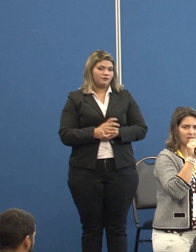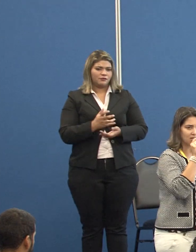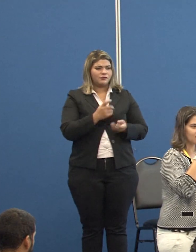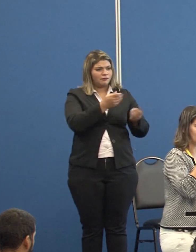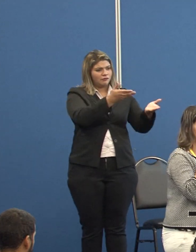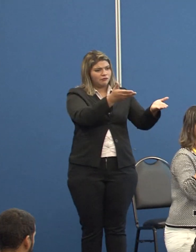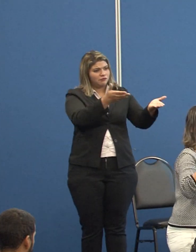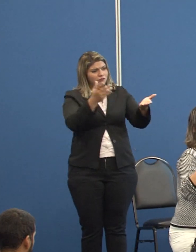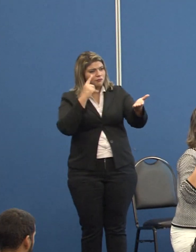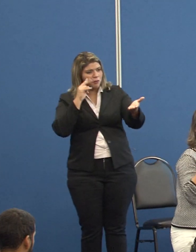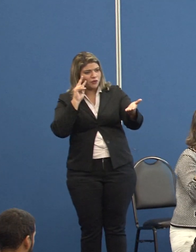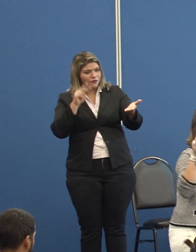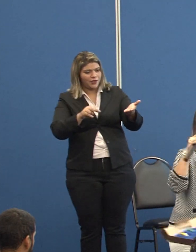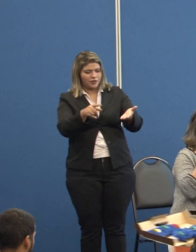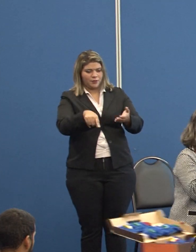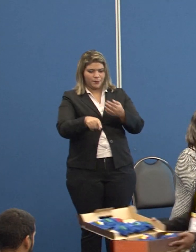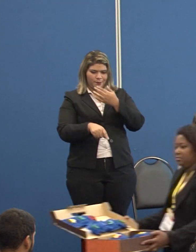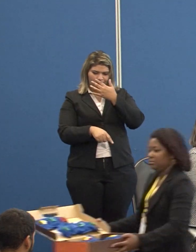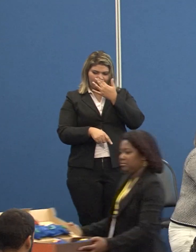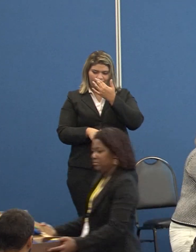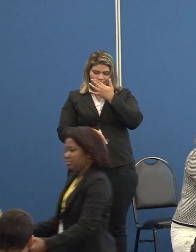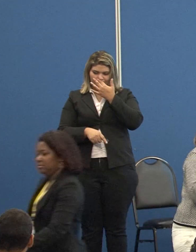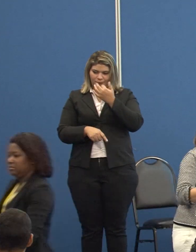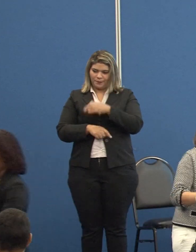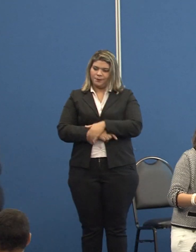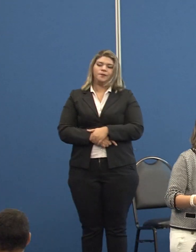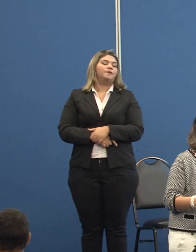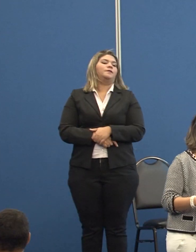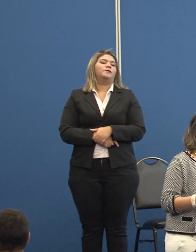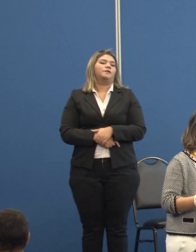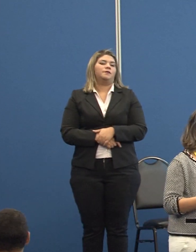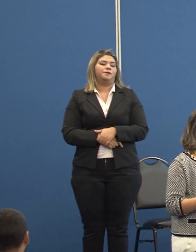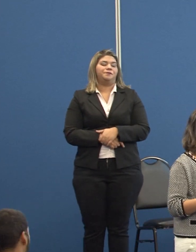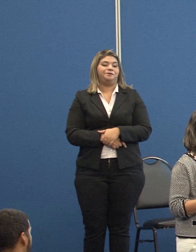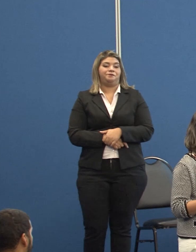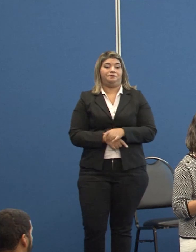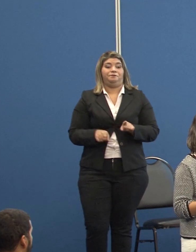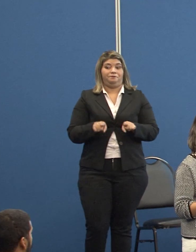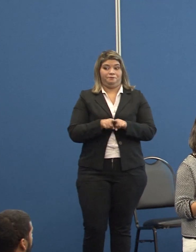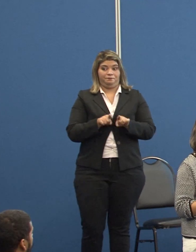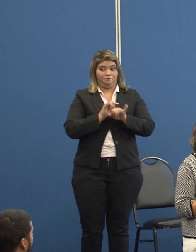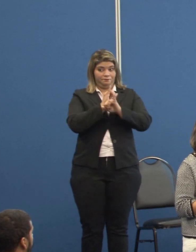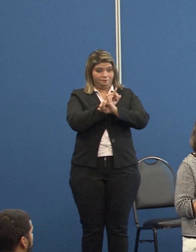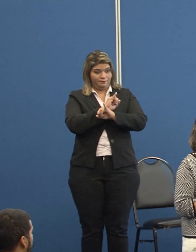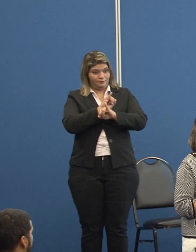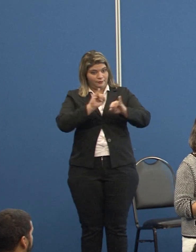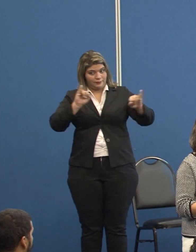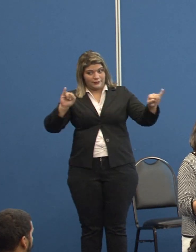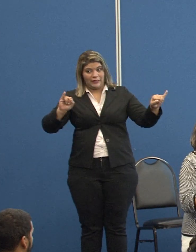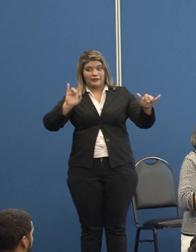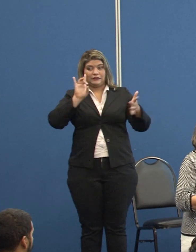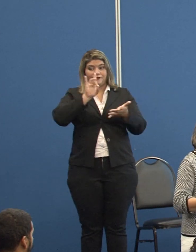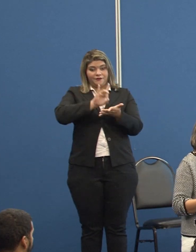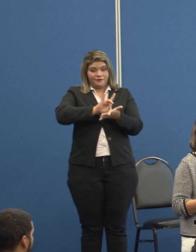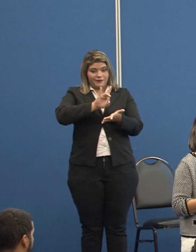Pode passar, né? Acho que é mais interessante. Lembrando, gente, que, na verdade, assim, esses